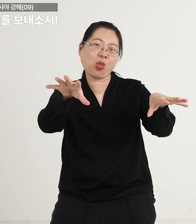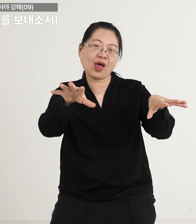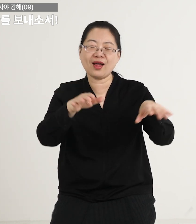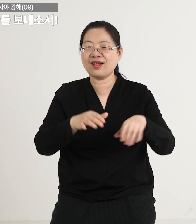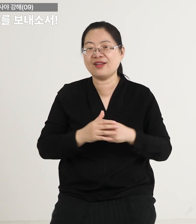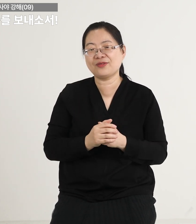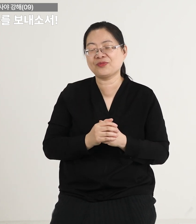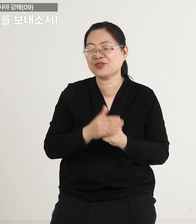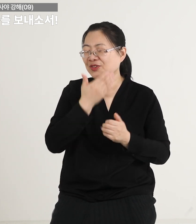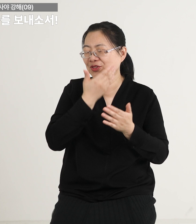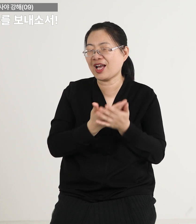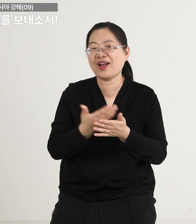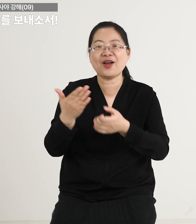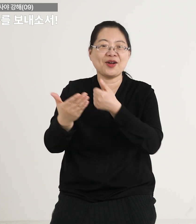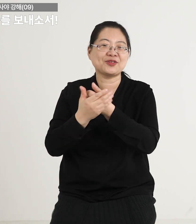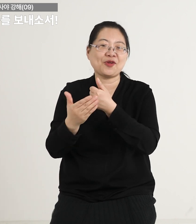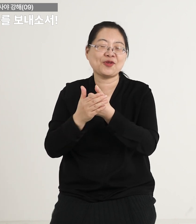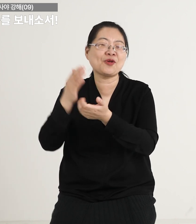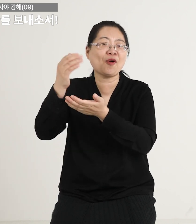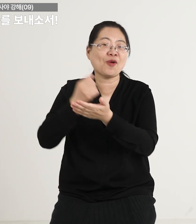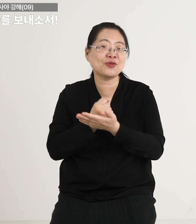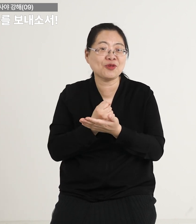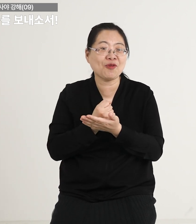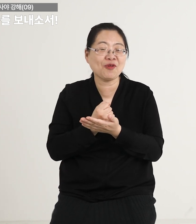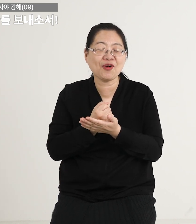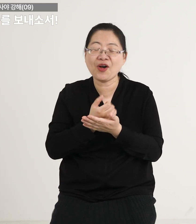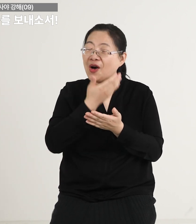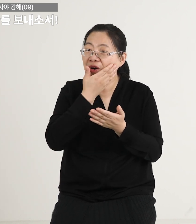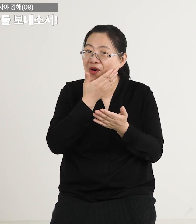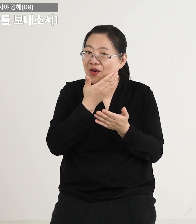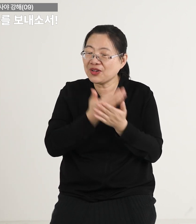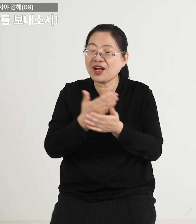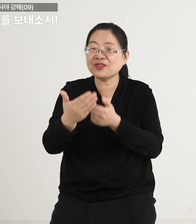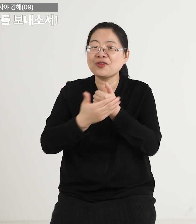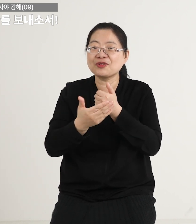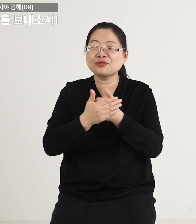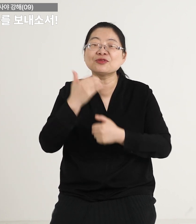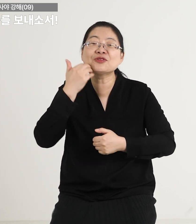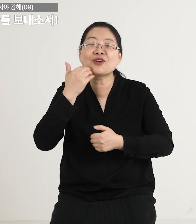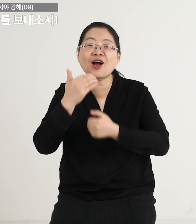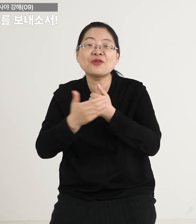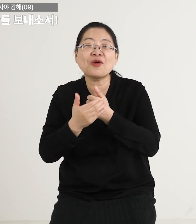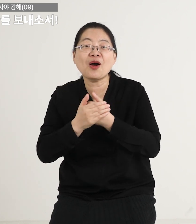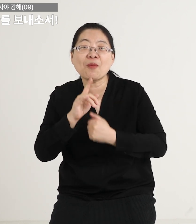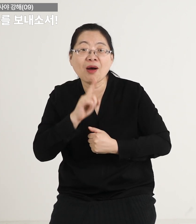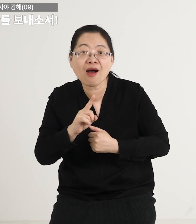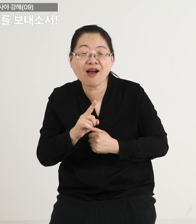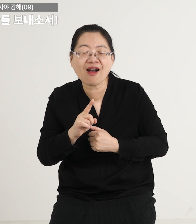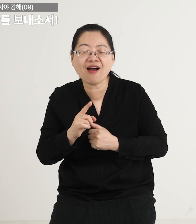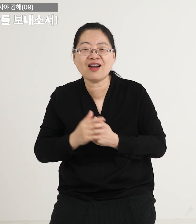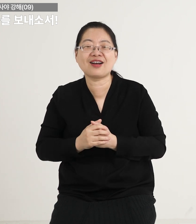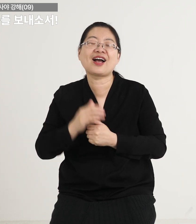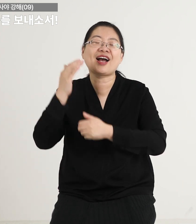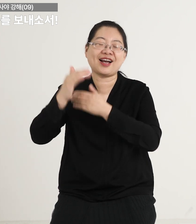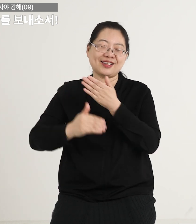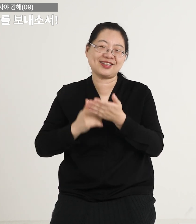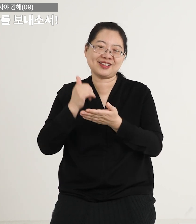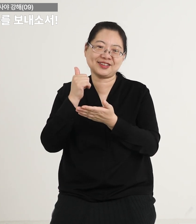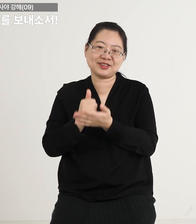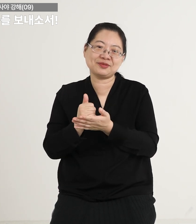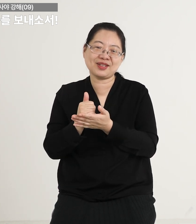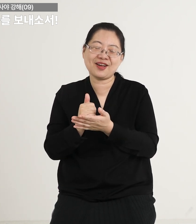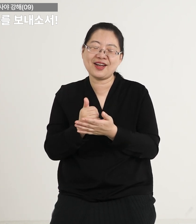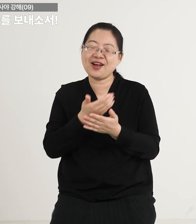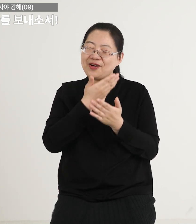도우심을 얻어. 이 기이한 도우심은 누구의 도우심을 은유적으로 묘사하는 거죠? 예,